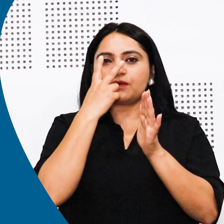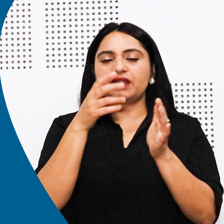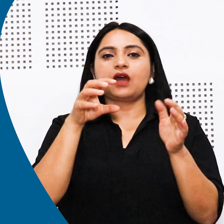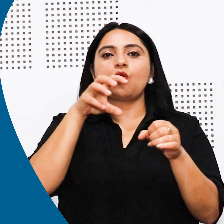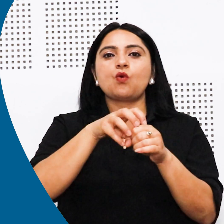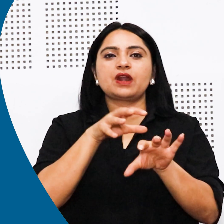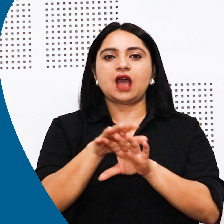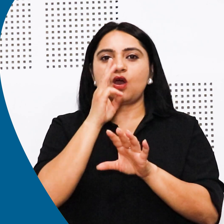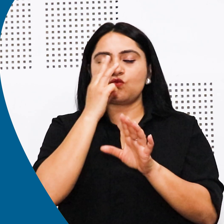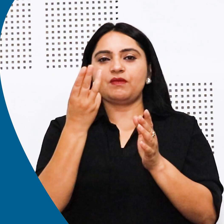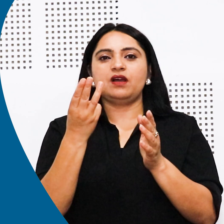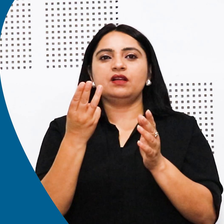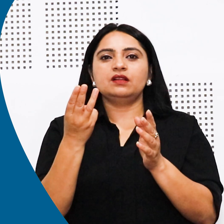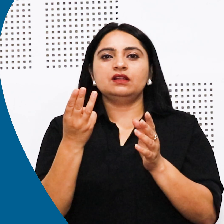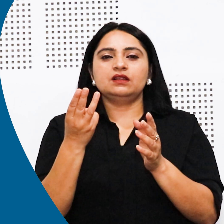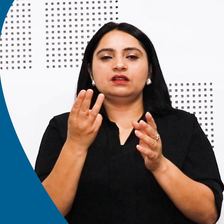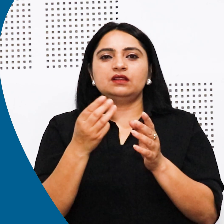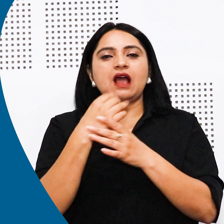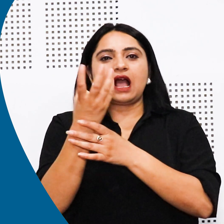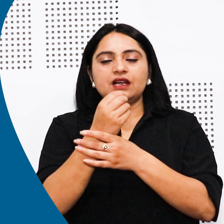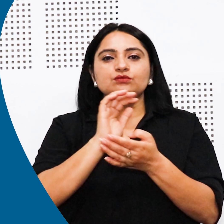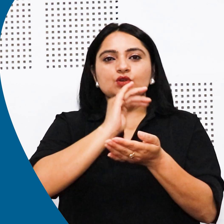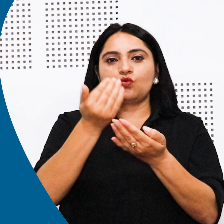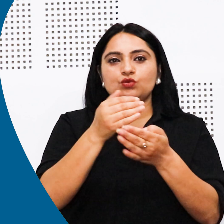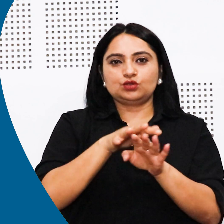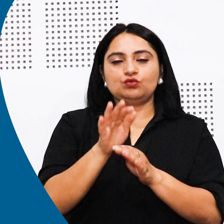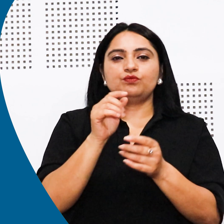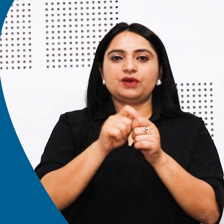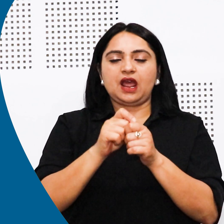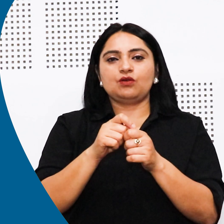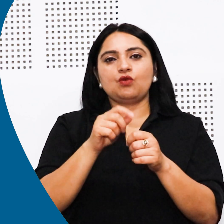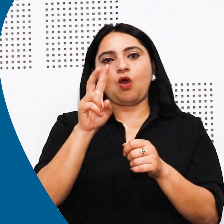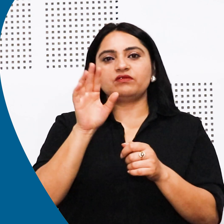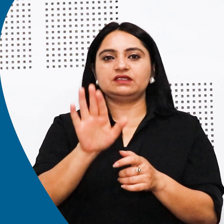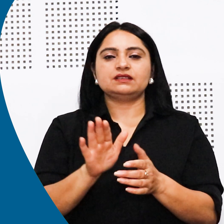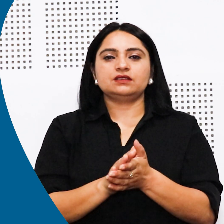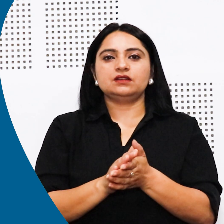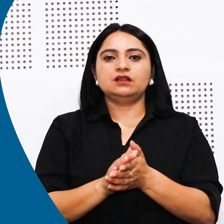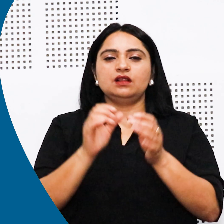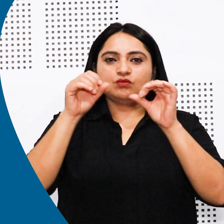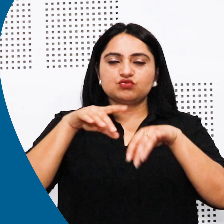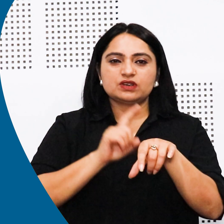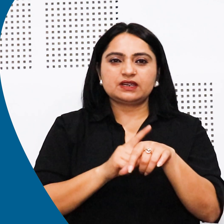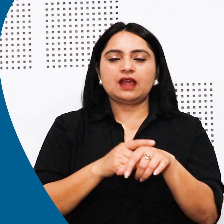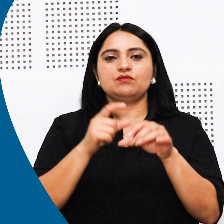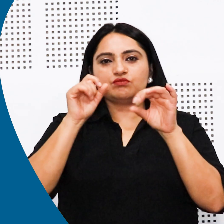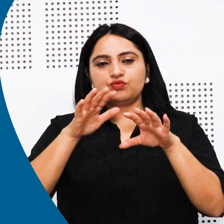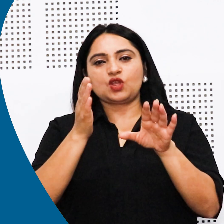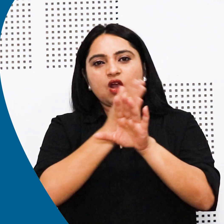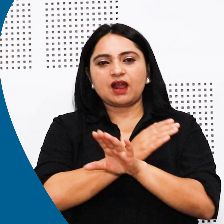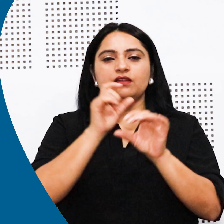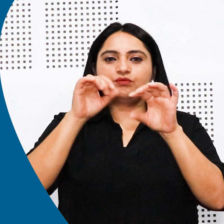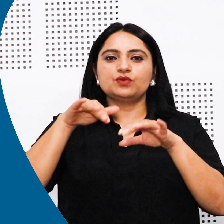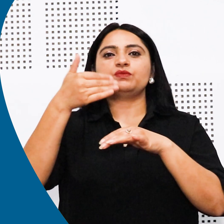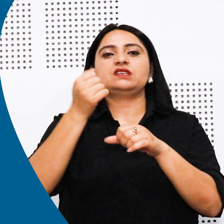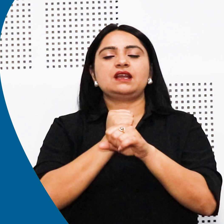वडाहरूमा आकस्मिक कोषहरूको स्थापना गरेको अवस्था छ। विपद पूर्व, विपदको समयमा र विपदपछि पनि काम गर्ने